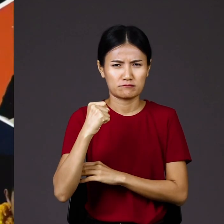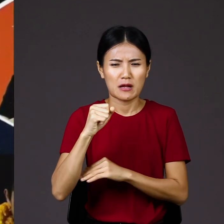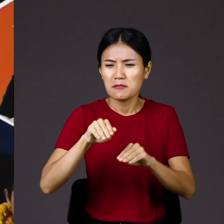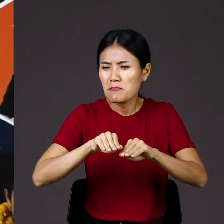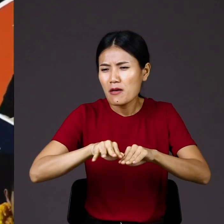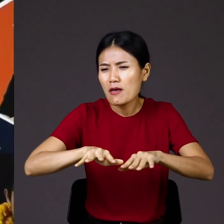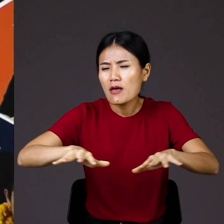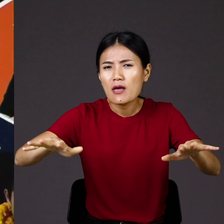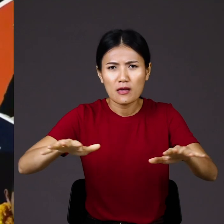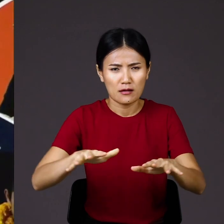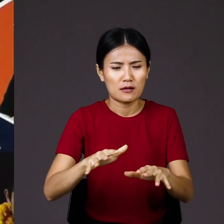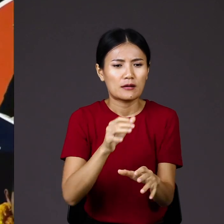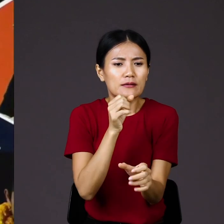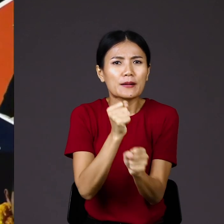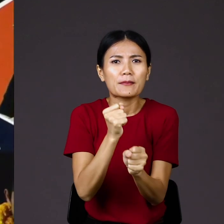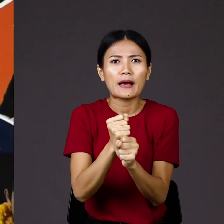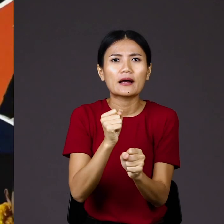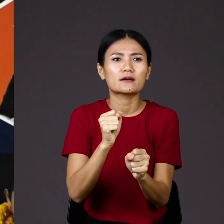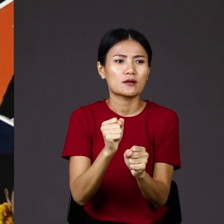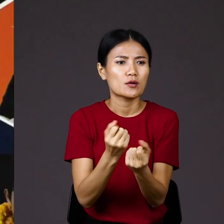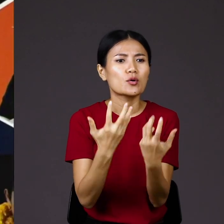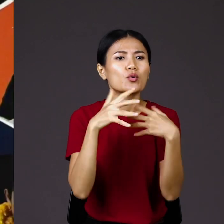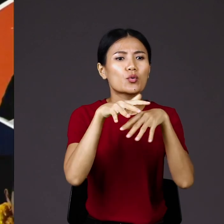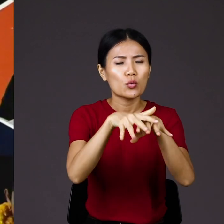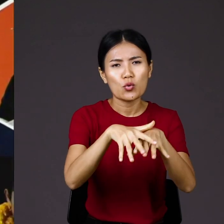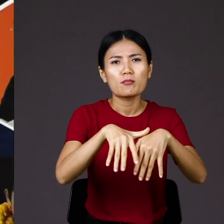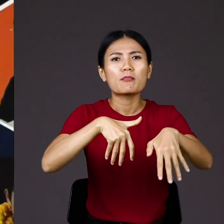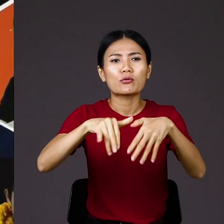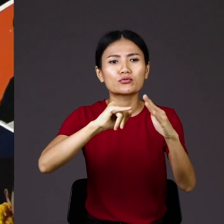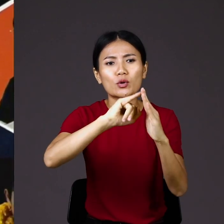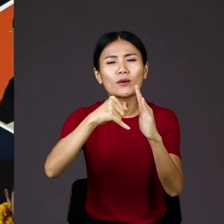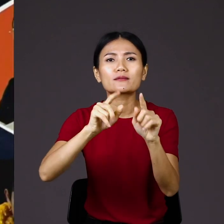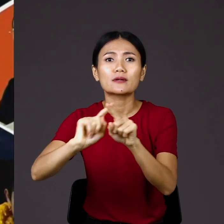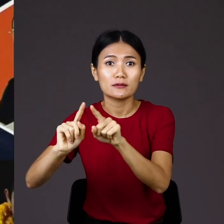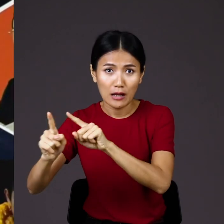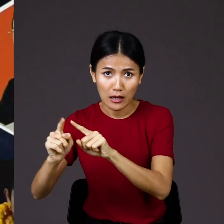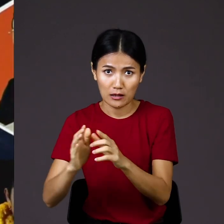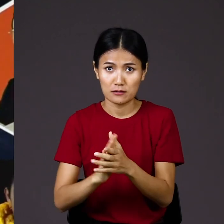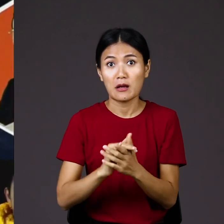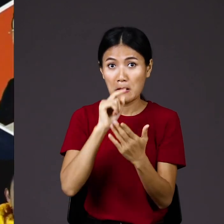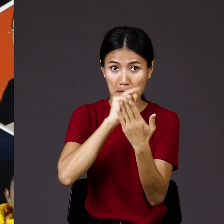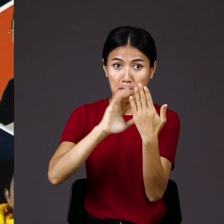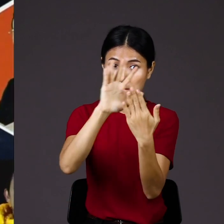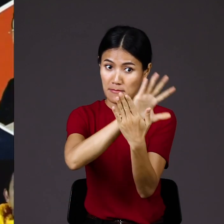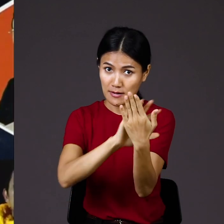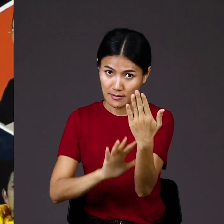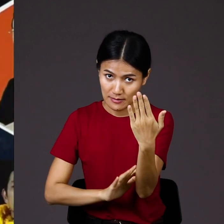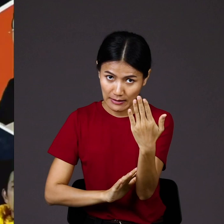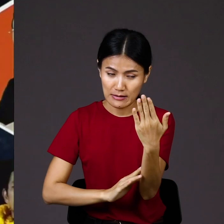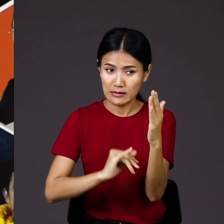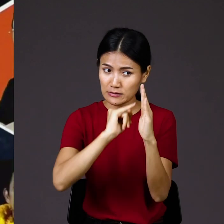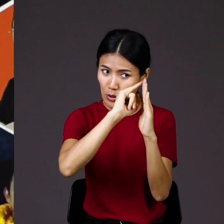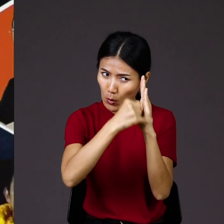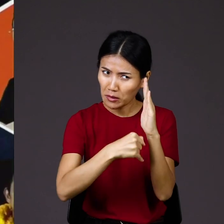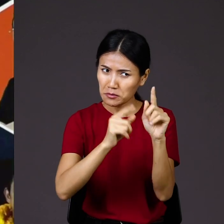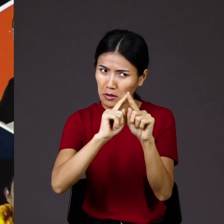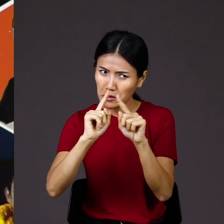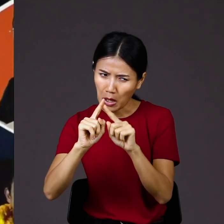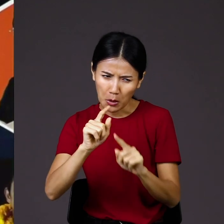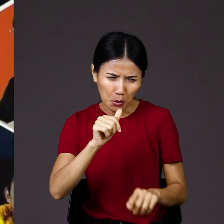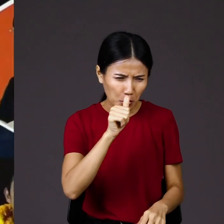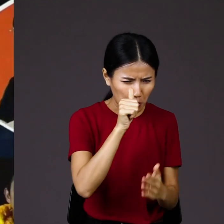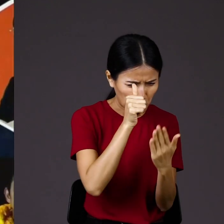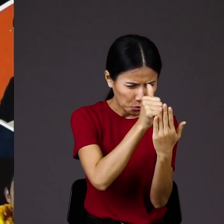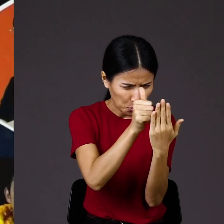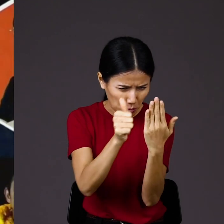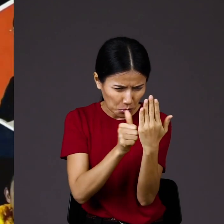ถิ่นนั่นก็เพราะว่าเราเห็นความสำคัญของเรื่องนี้ครับจริงๆแล้วเนี่ยประเทศไทยเนี่ยมีศักยภาพมากนะ